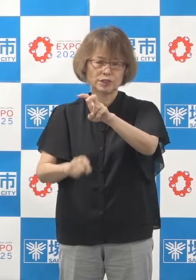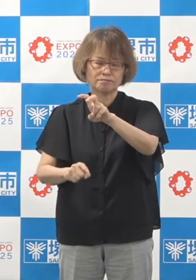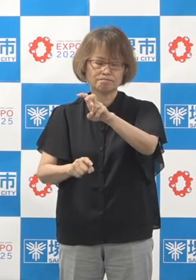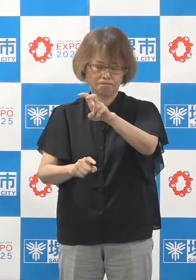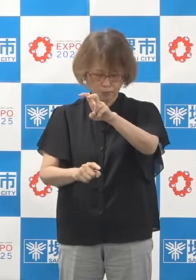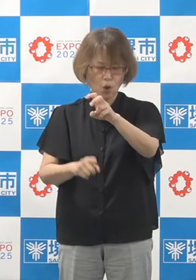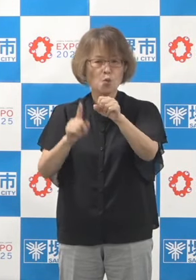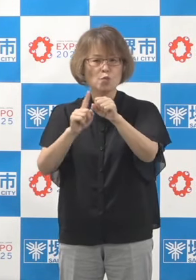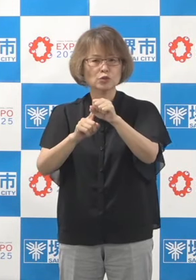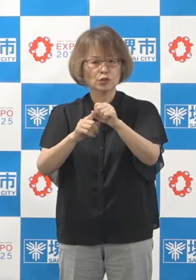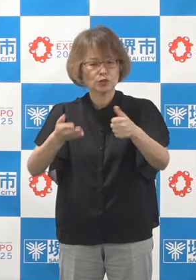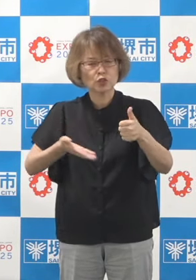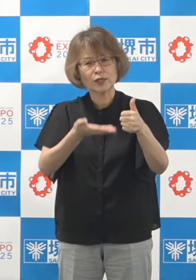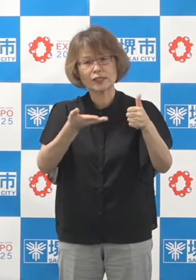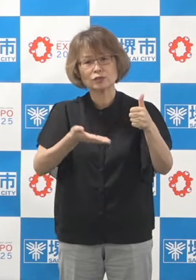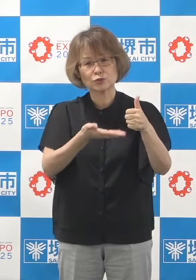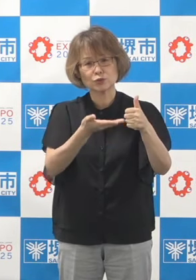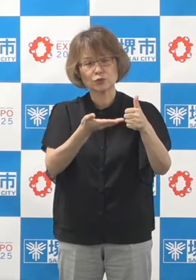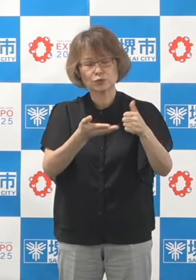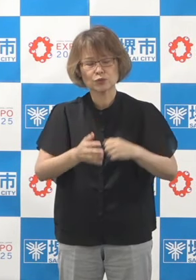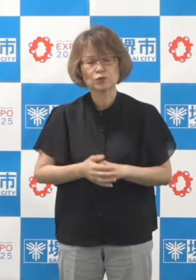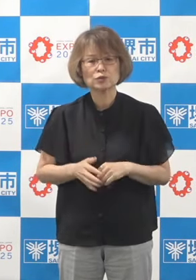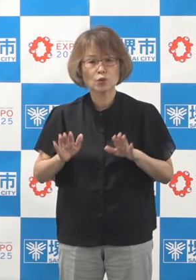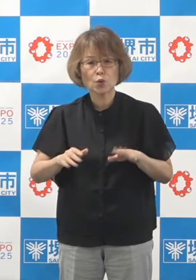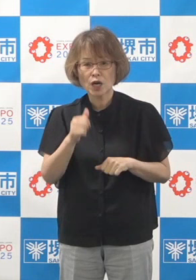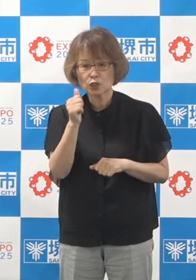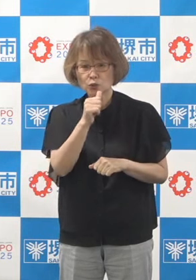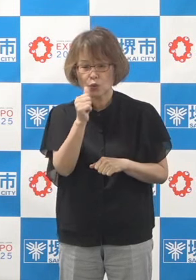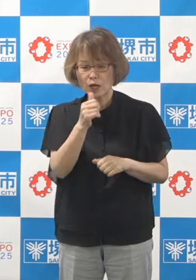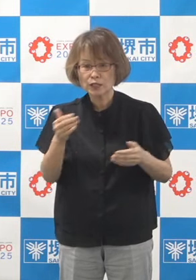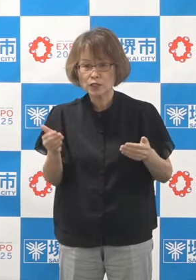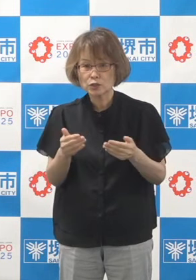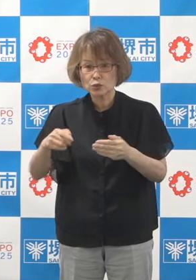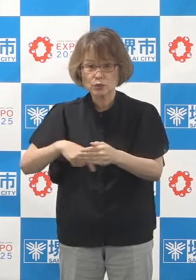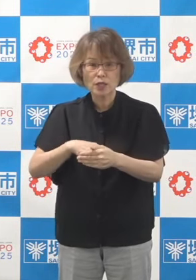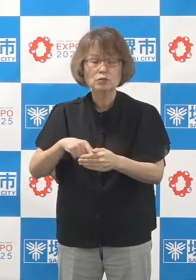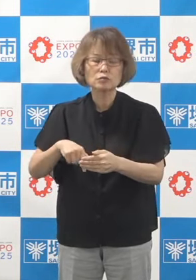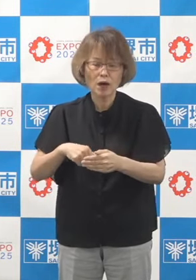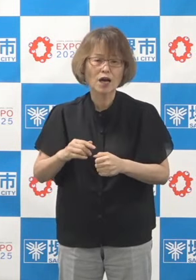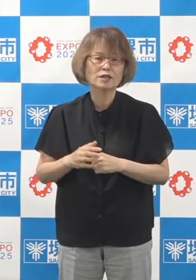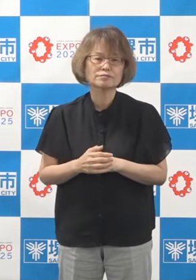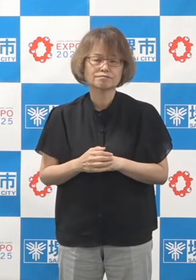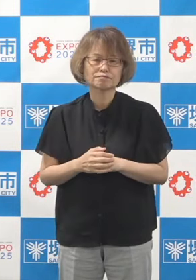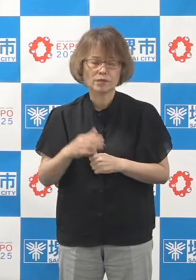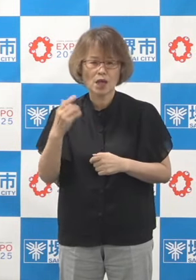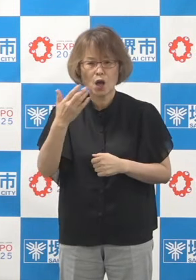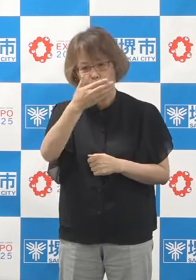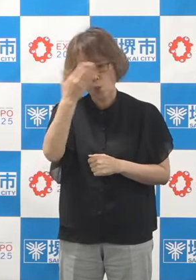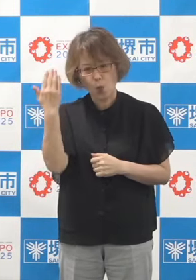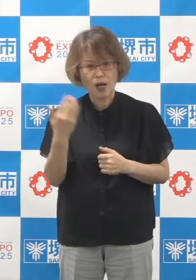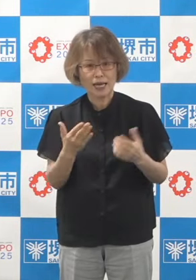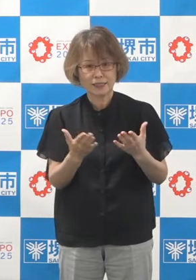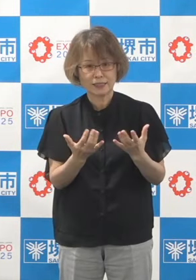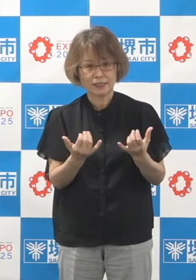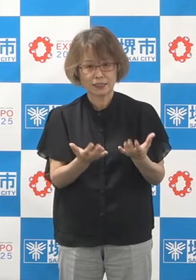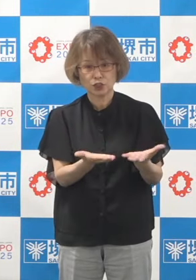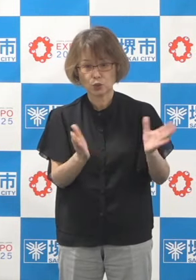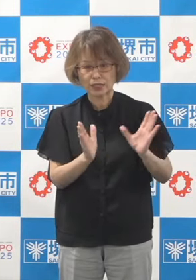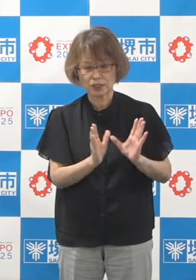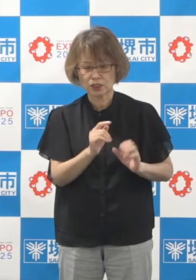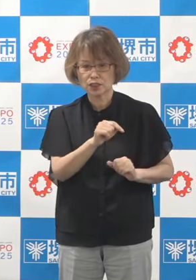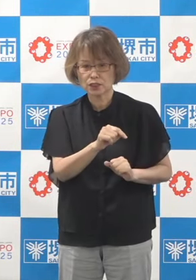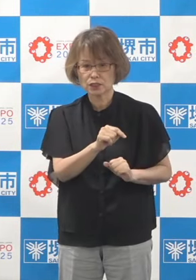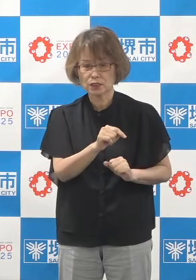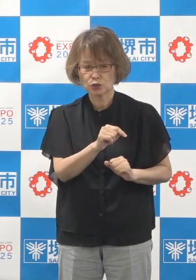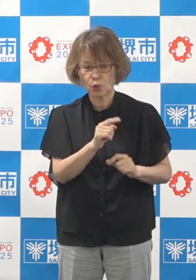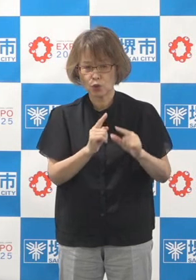予定です。今回紹介した事業は、若者世代を中心とし